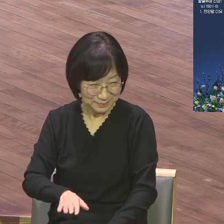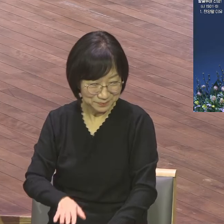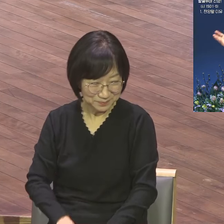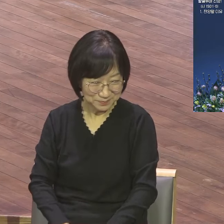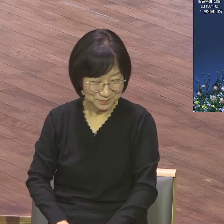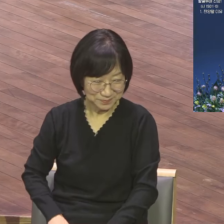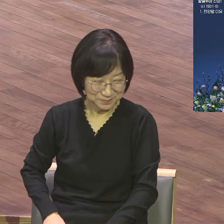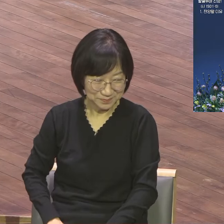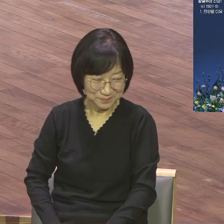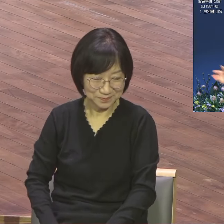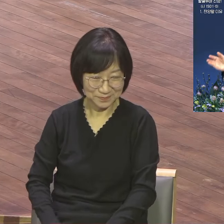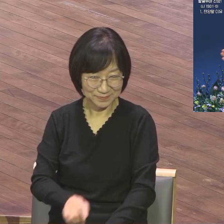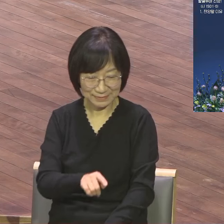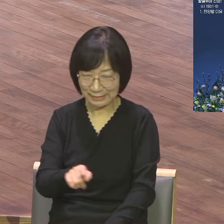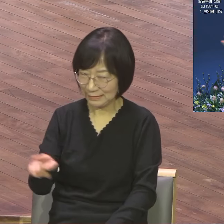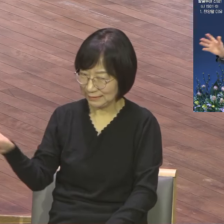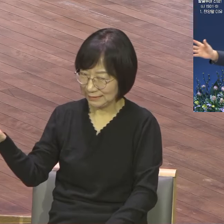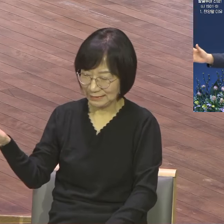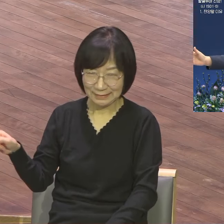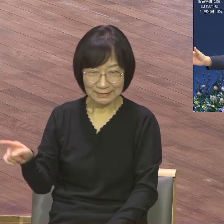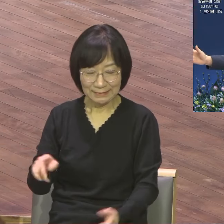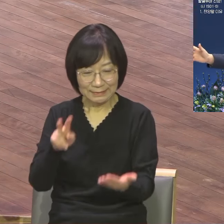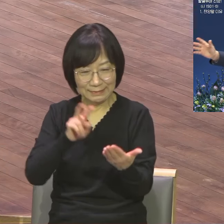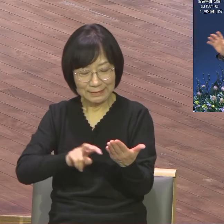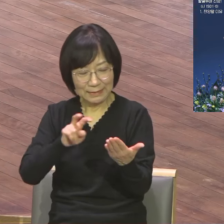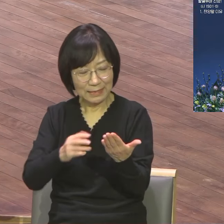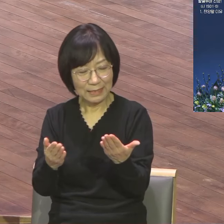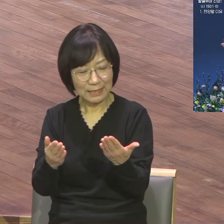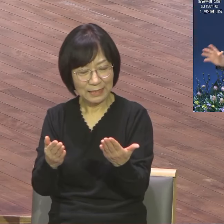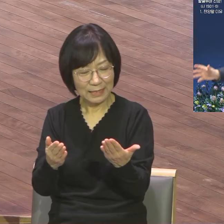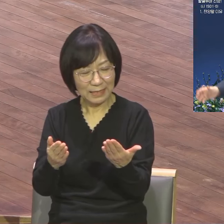반은 뻥이야. 근데 어쩔 수 없이 자리 채워야